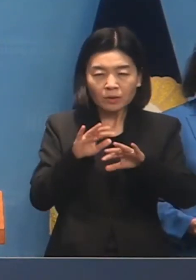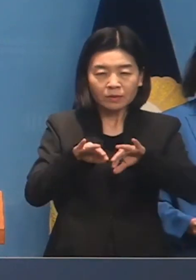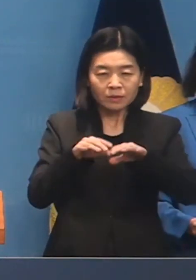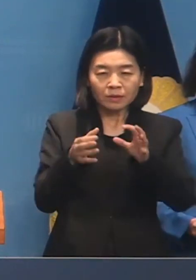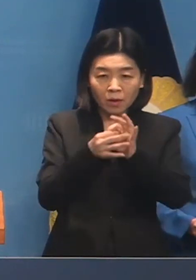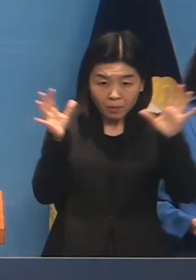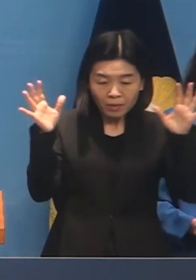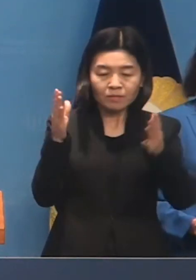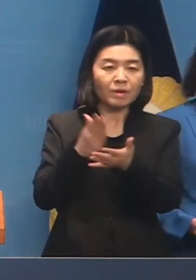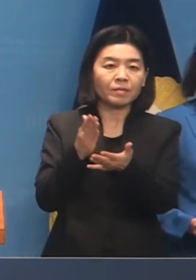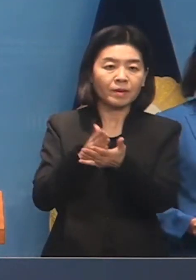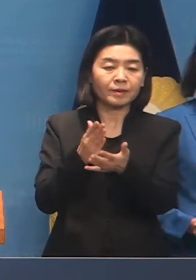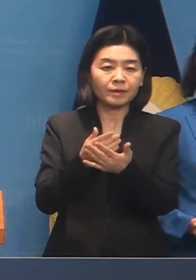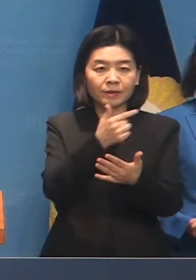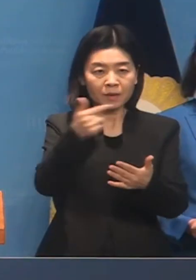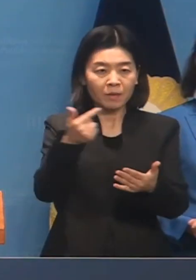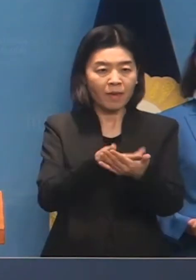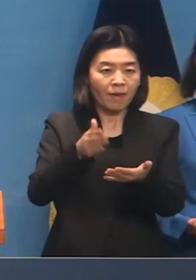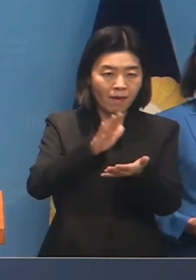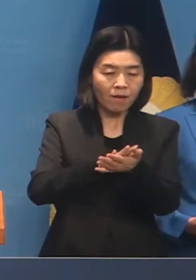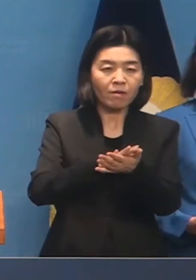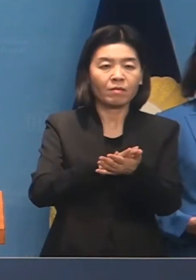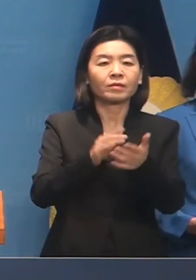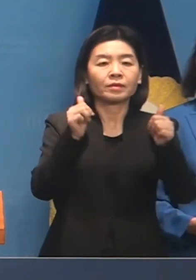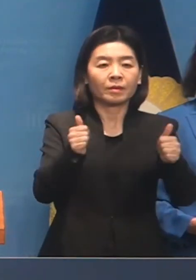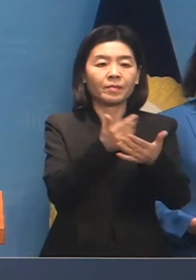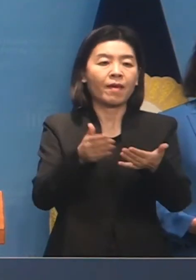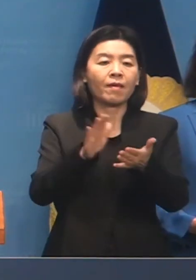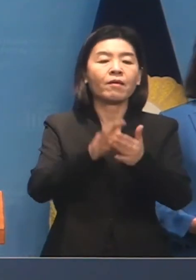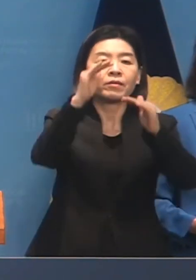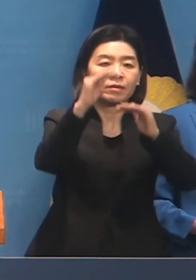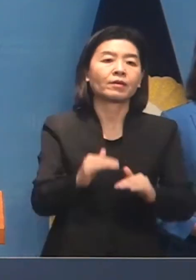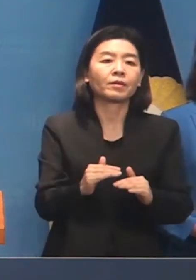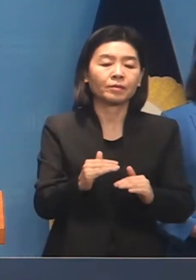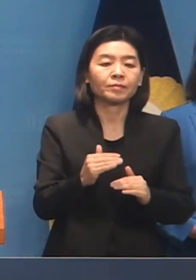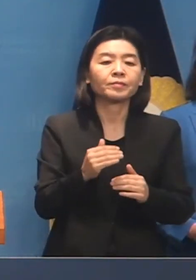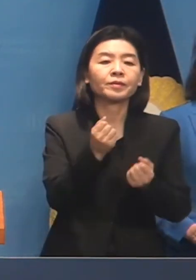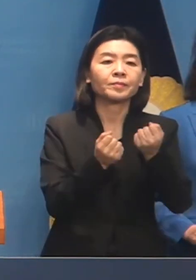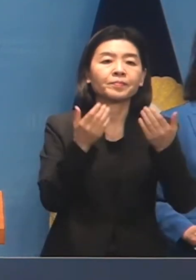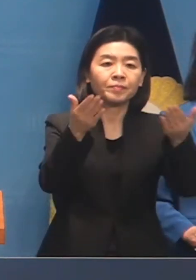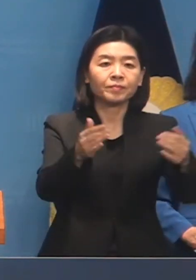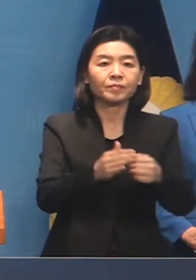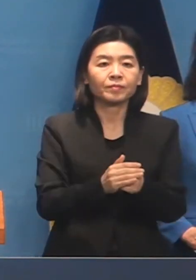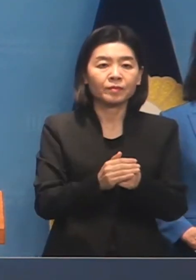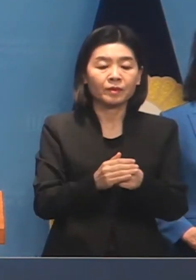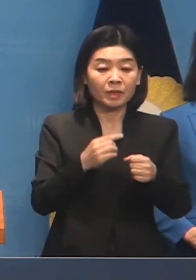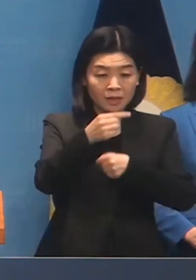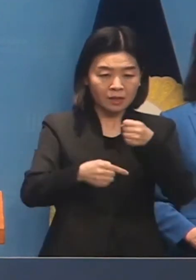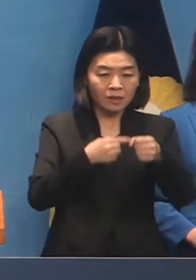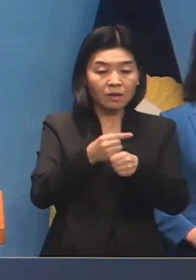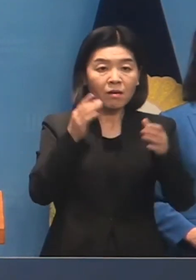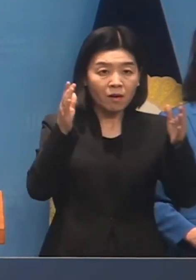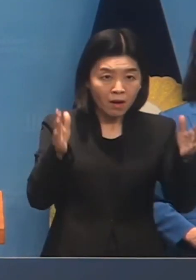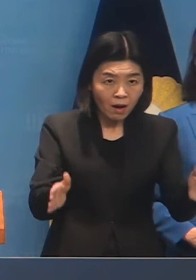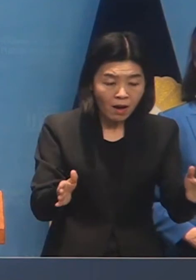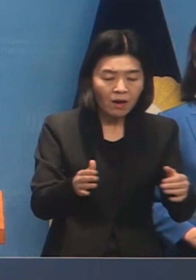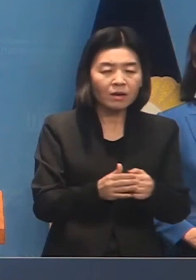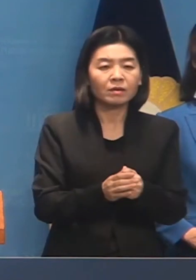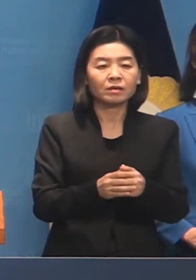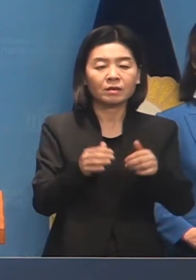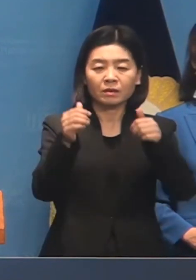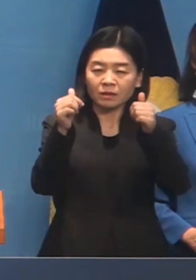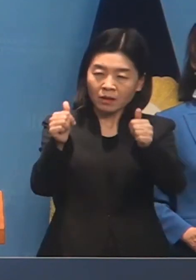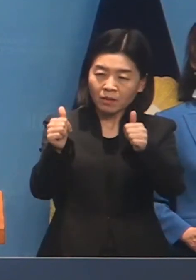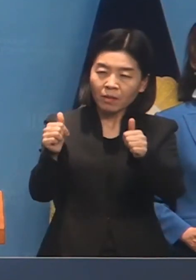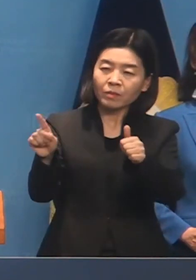사법개혁 로드맵을 국민께 보고드립니다. 최근 1년의 사법 불신 사태는 단지